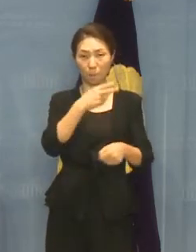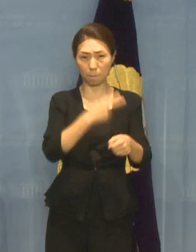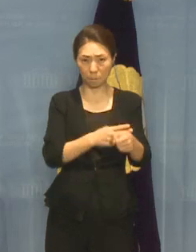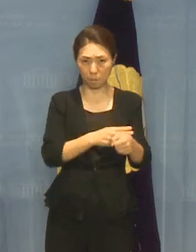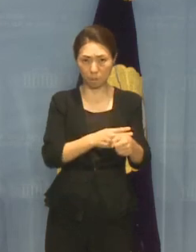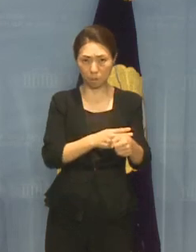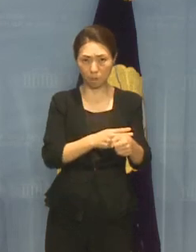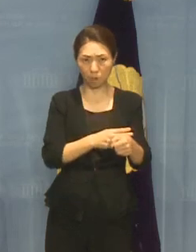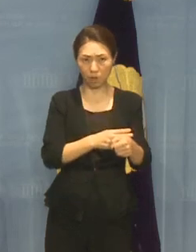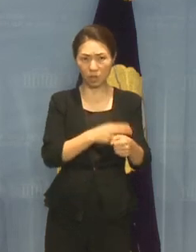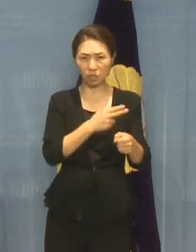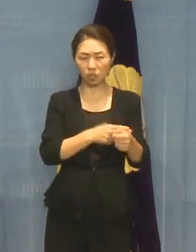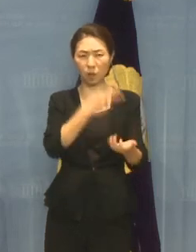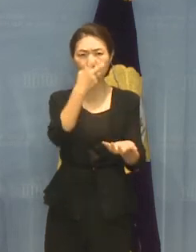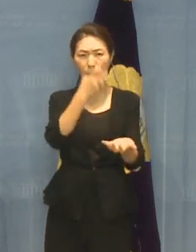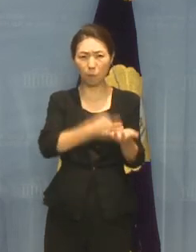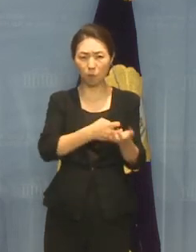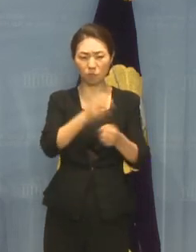이대로 괜찮은가